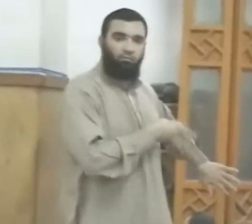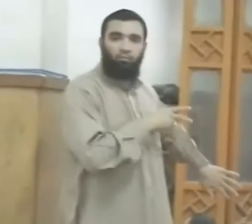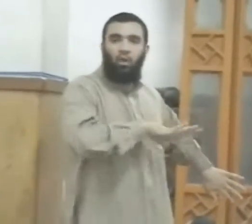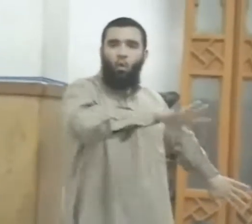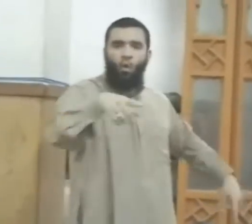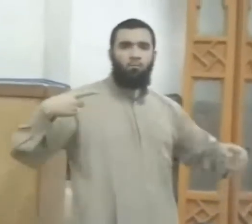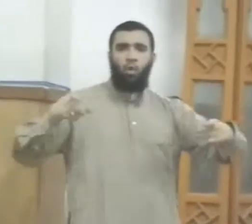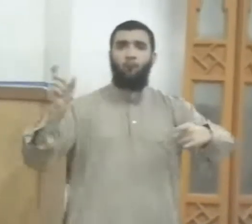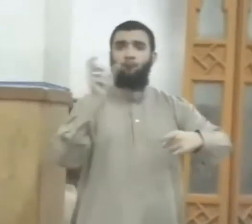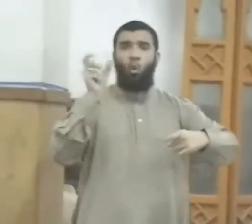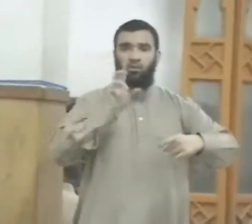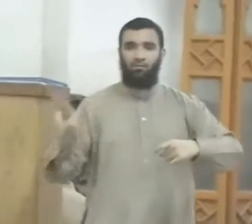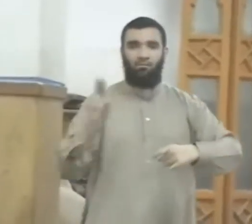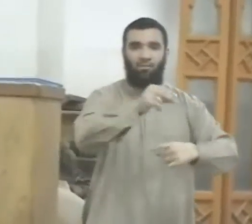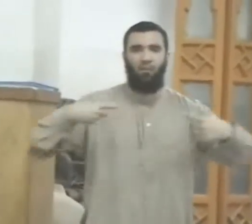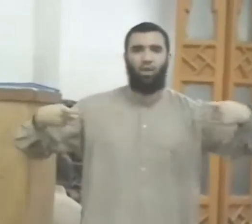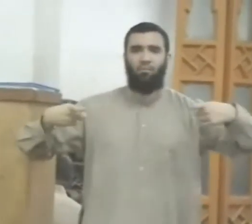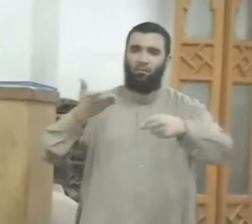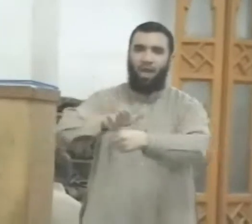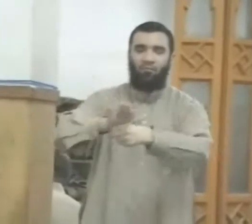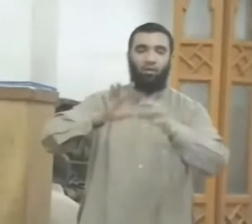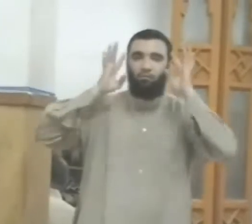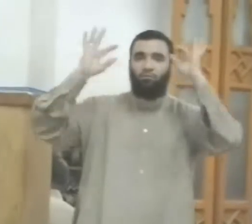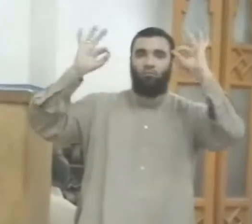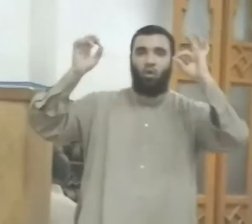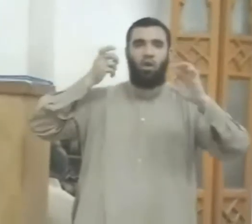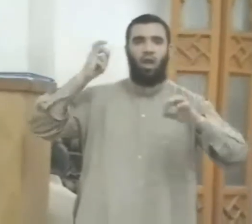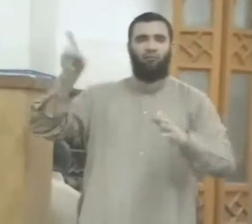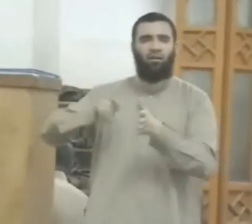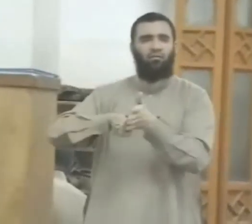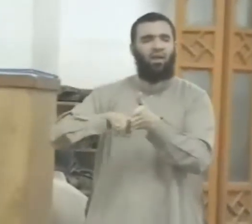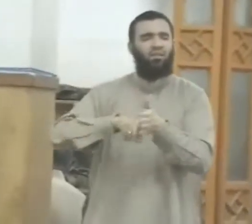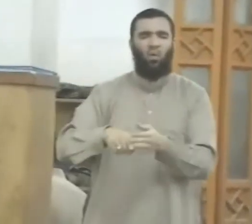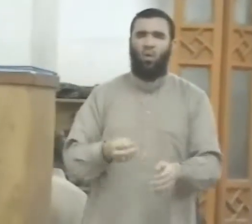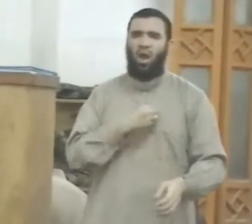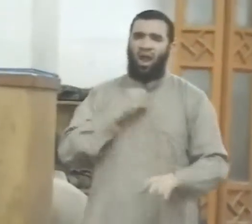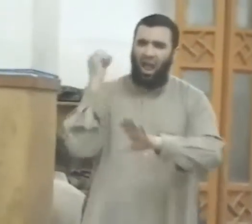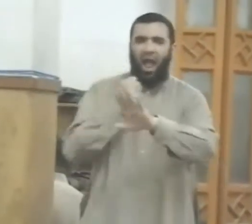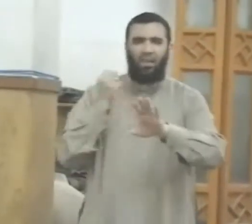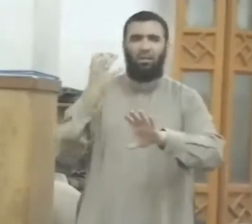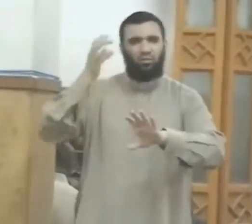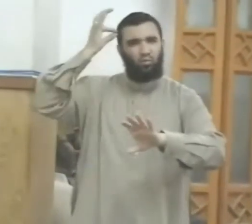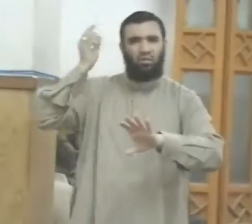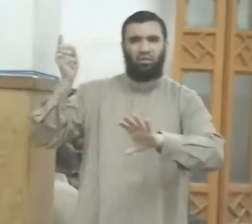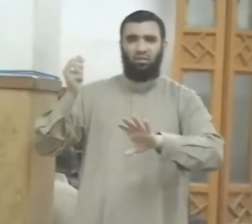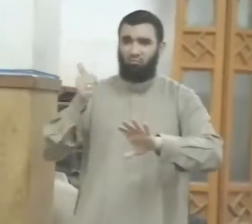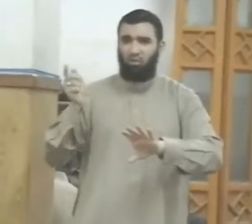الصراع وهم اسباب الفتن وهم دعاة القتل والتدمير